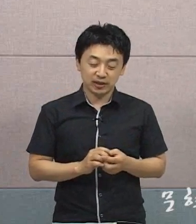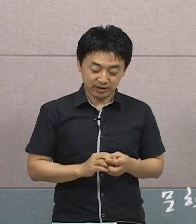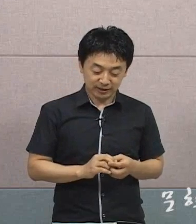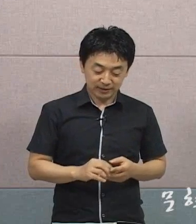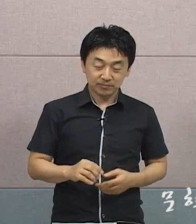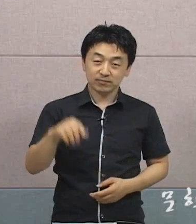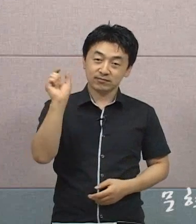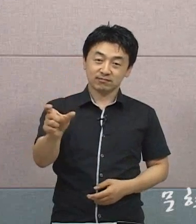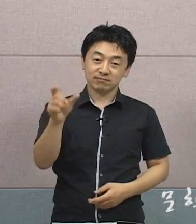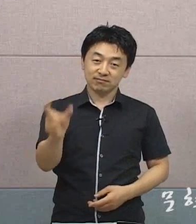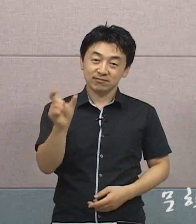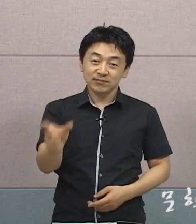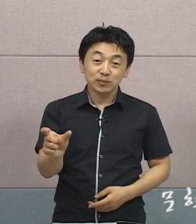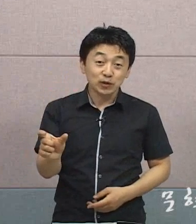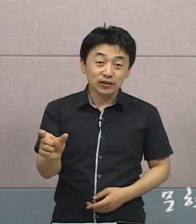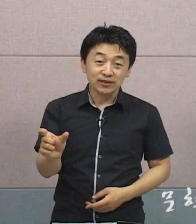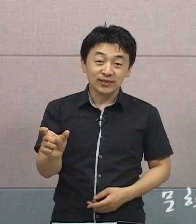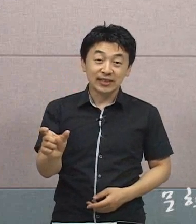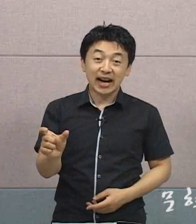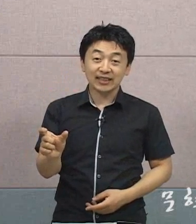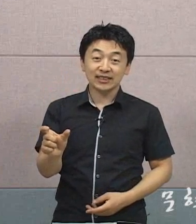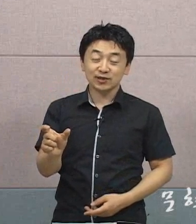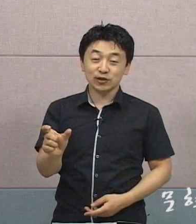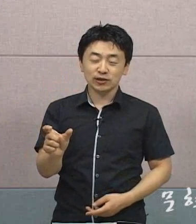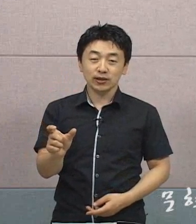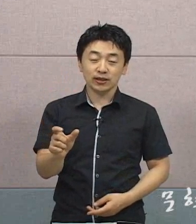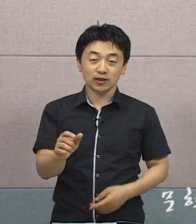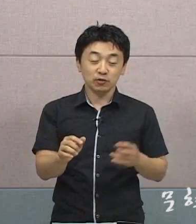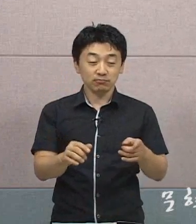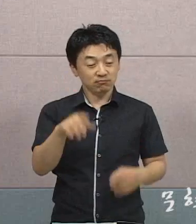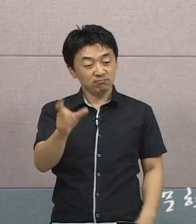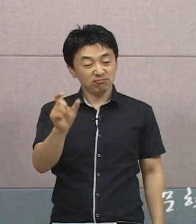네. 뭐죠? 강하다라는 수화죠. 그리고